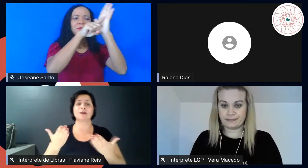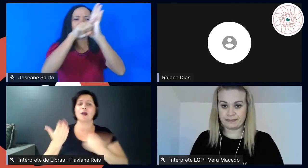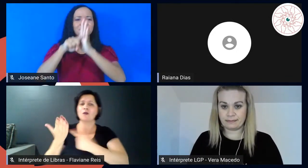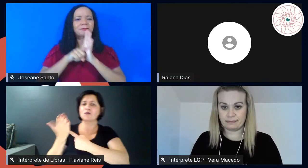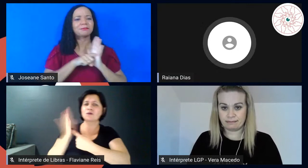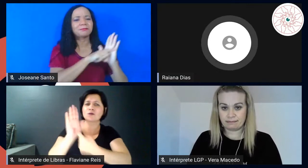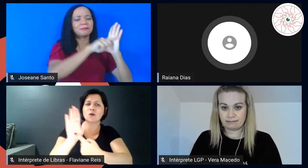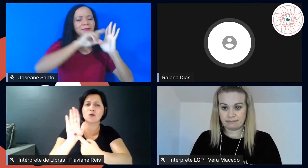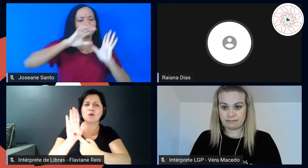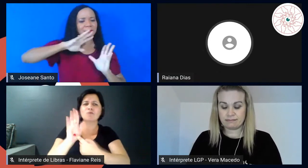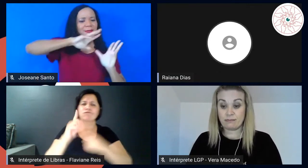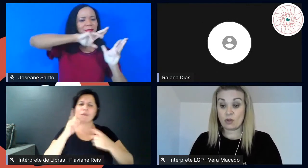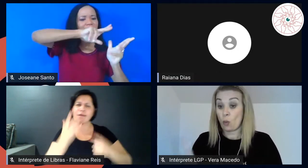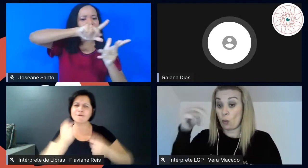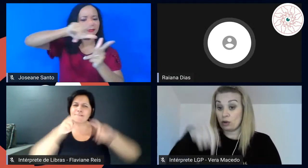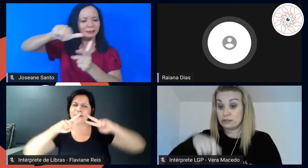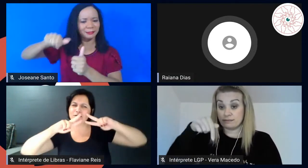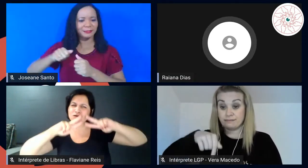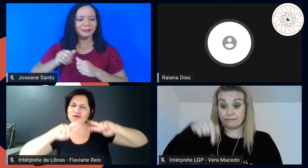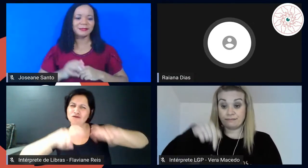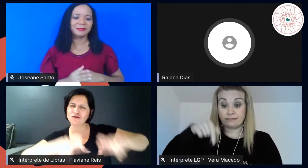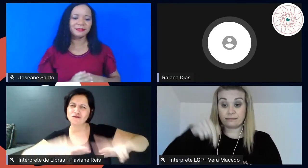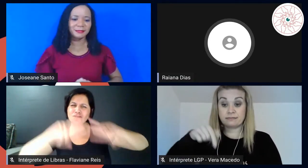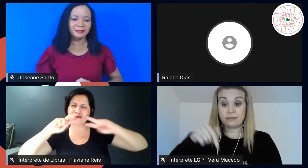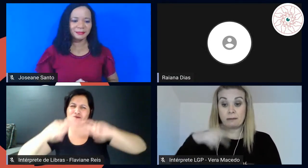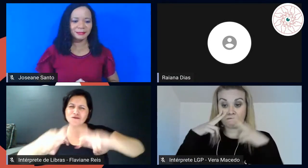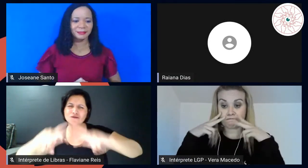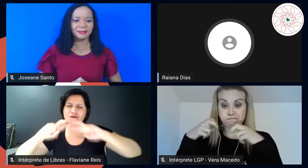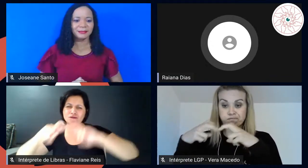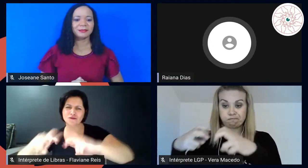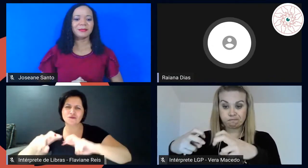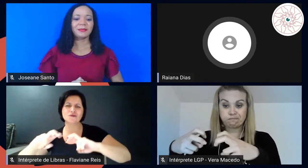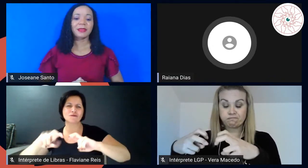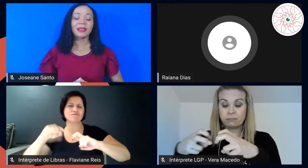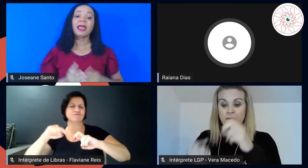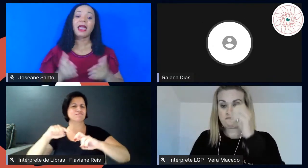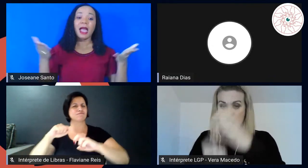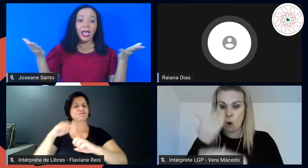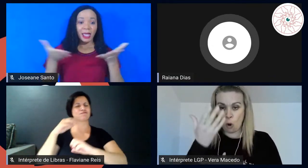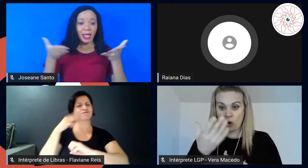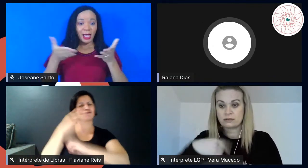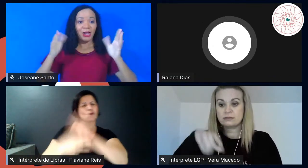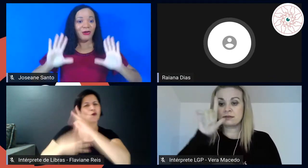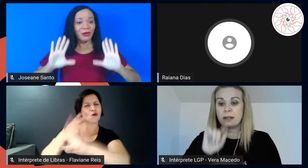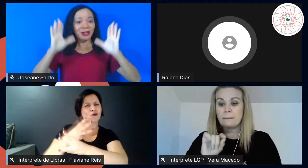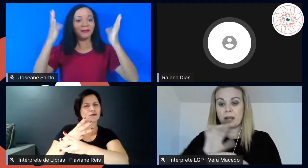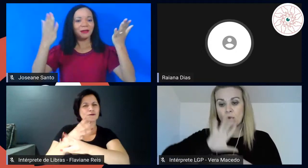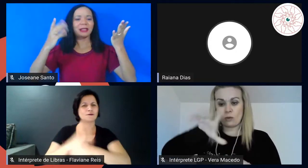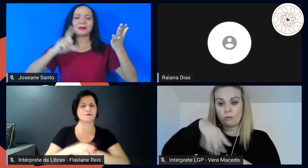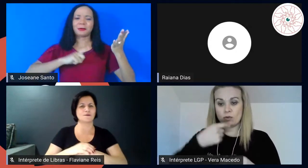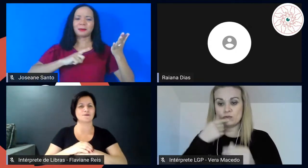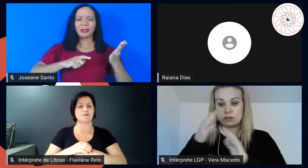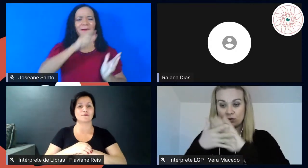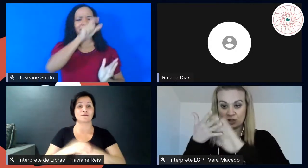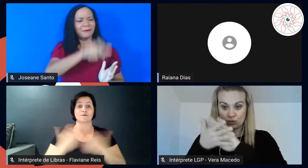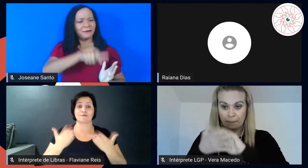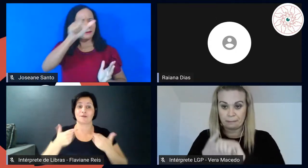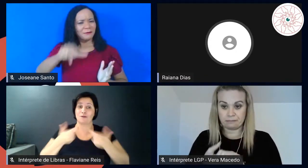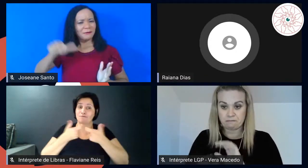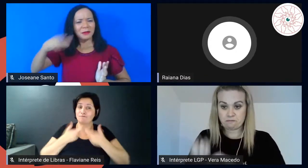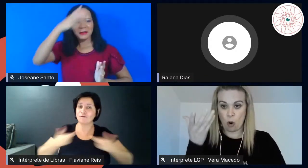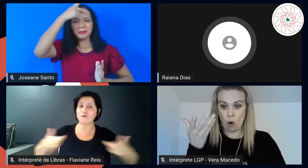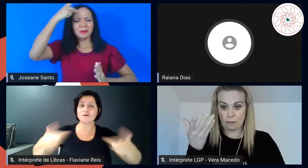existem. E hoje, eh, as pesquisas que surgem também no mundo da língua dos sinais.